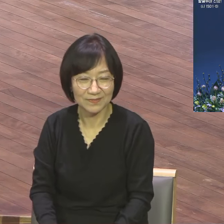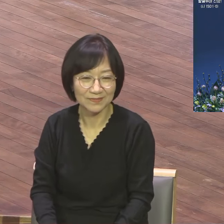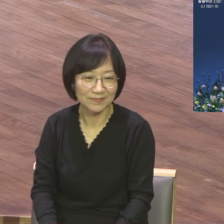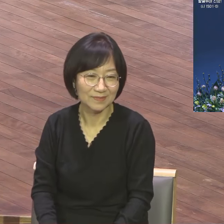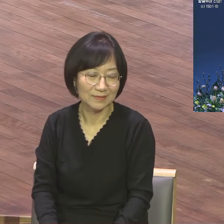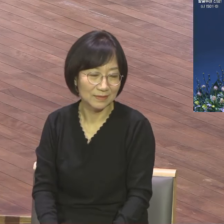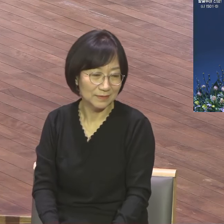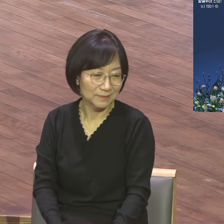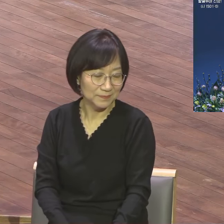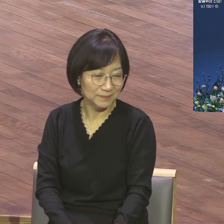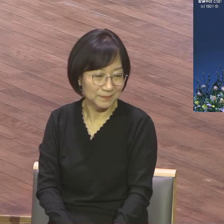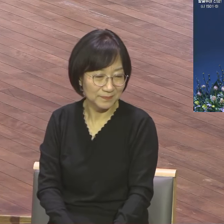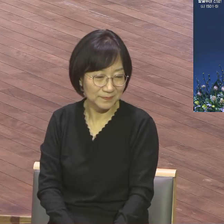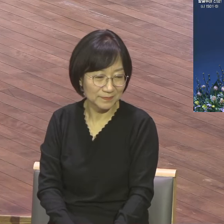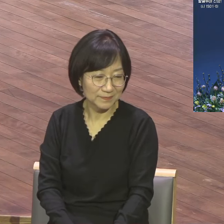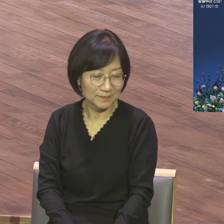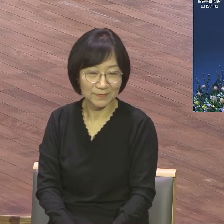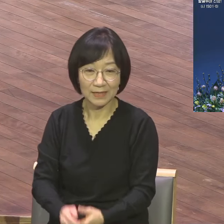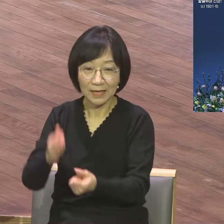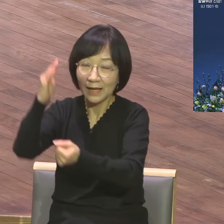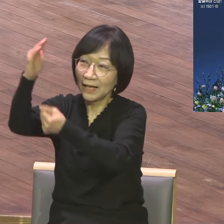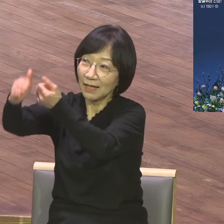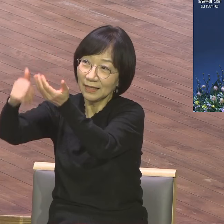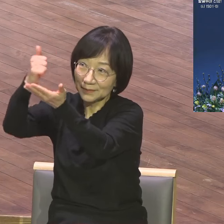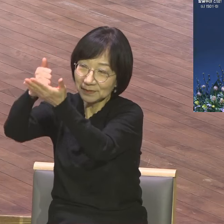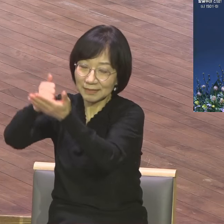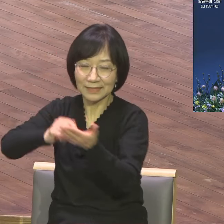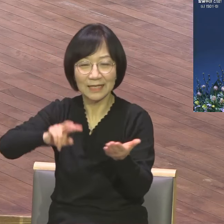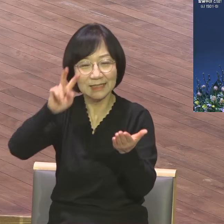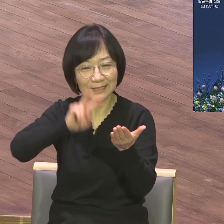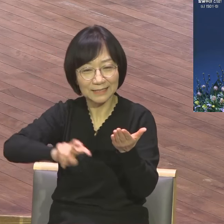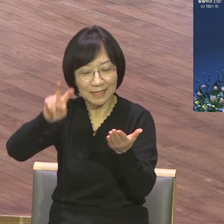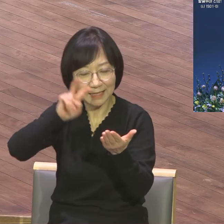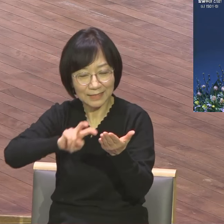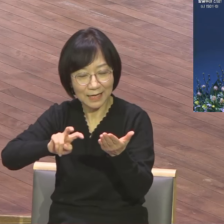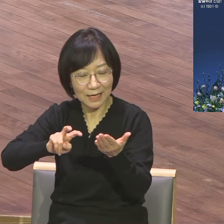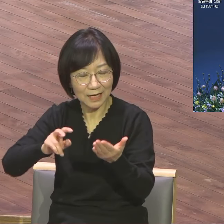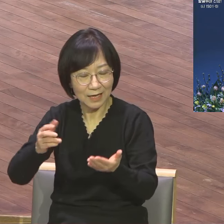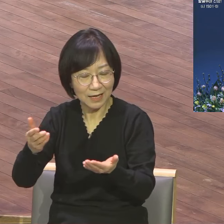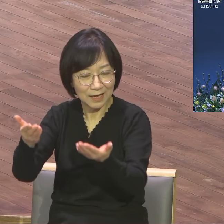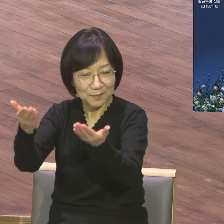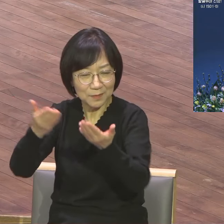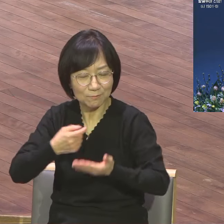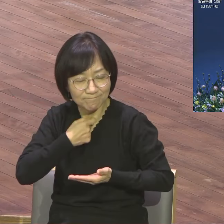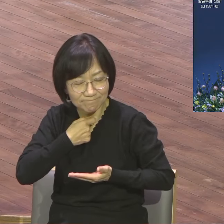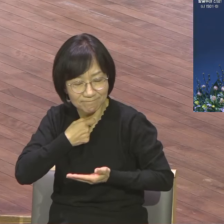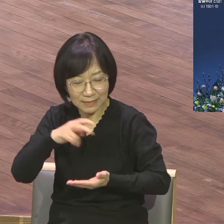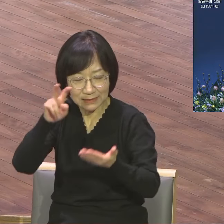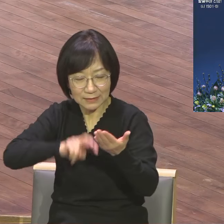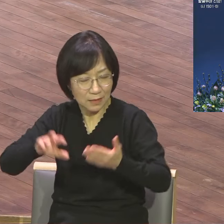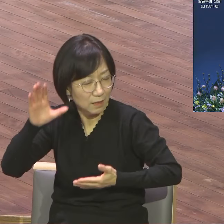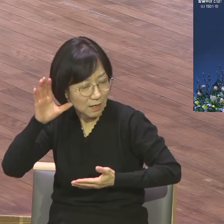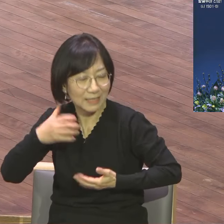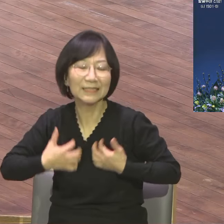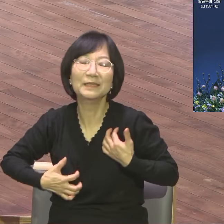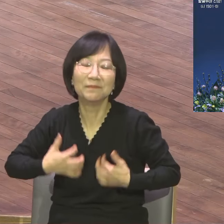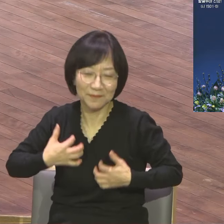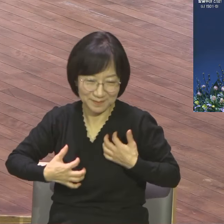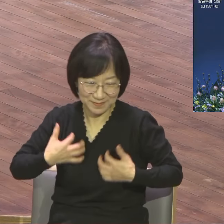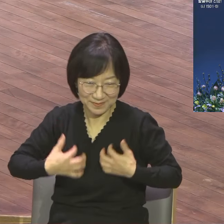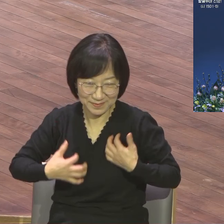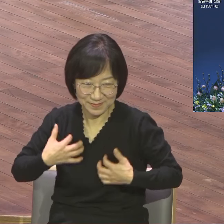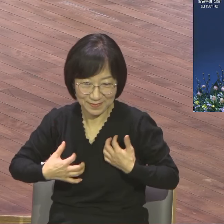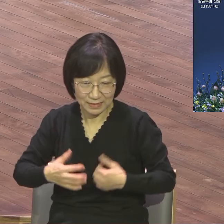그래서 하나님은 찬양을 기뻐하십니다. 찬양을 받기를 원하시는 분이에요. 찬양을